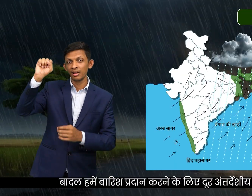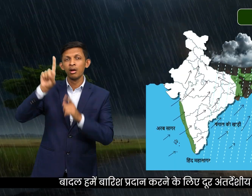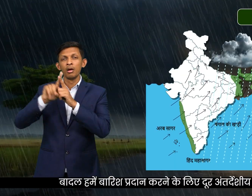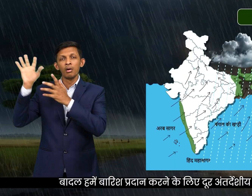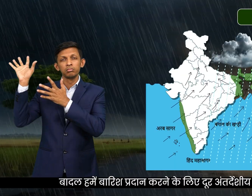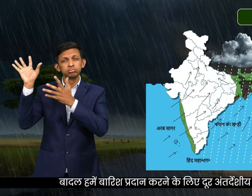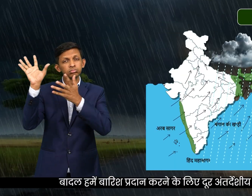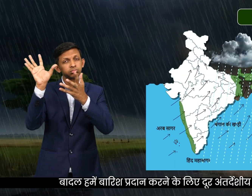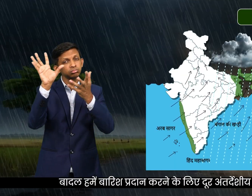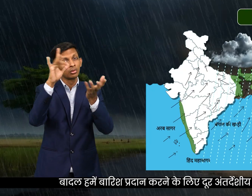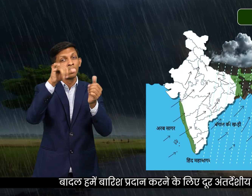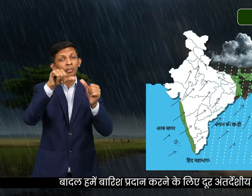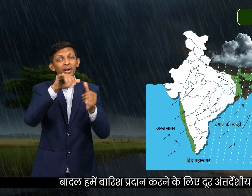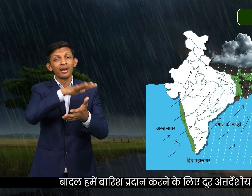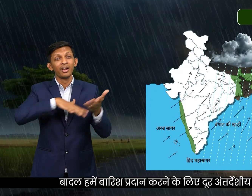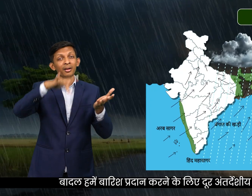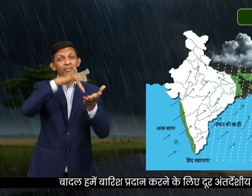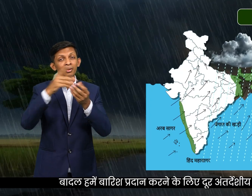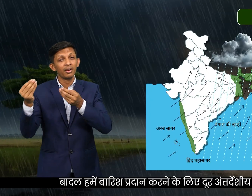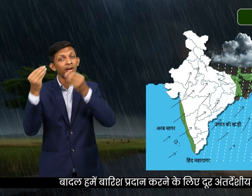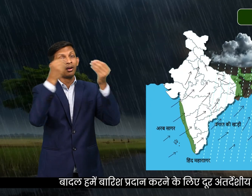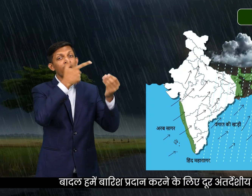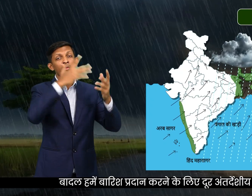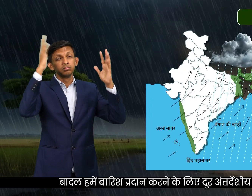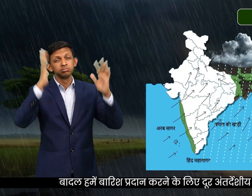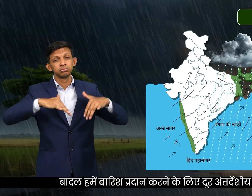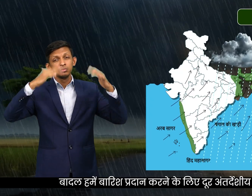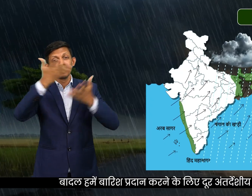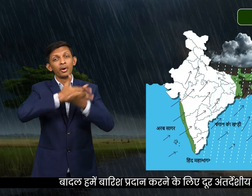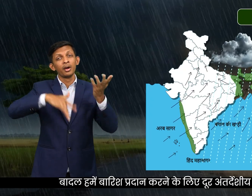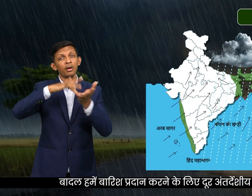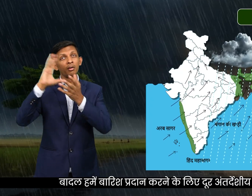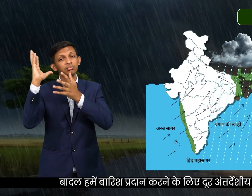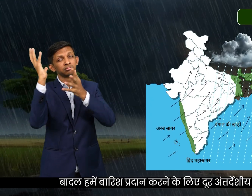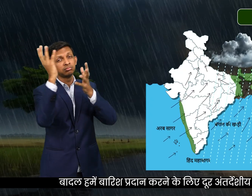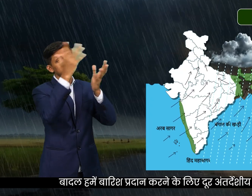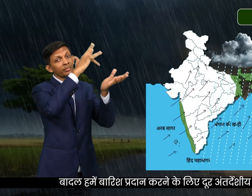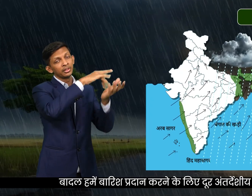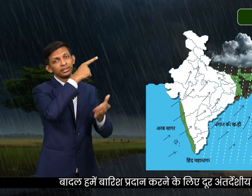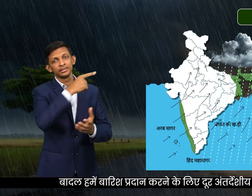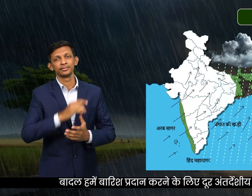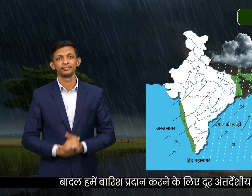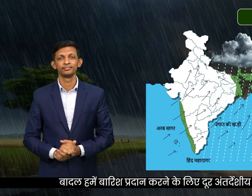बादल हमें बारिश प्रदान करने के लिए दूर अंतर्देशीय यात्रा करते हैं।